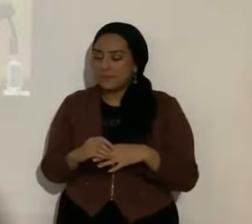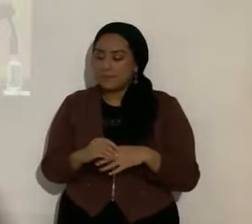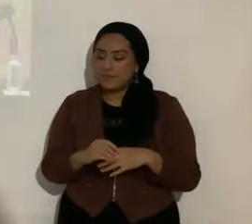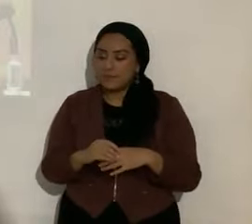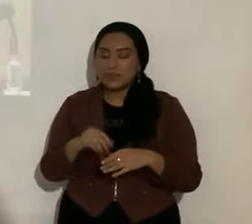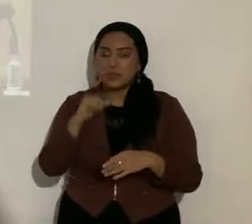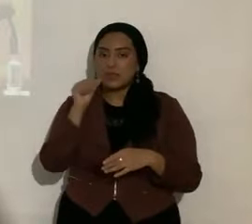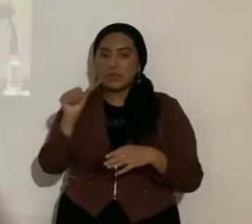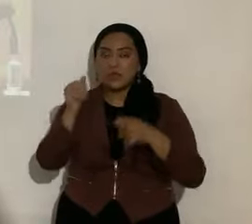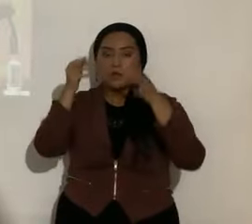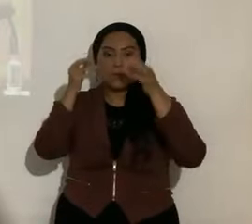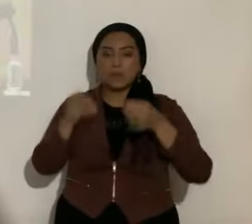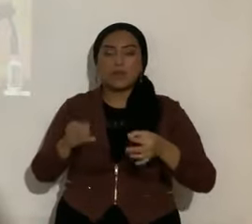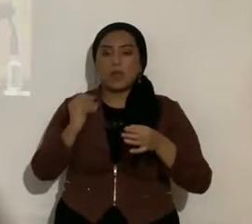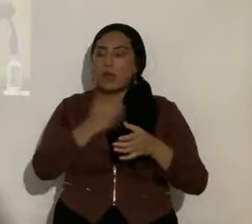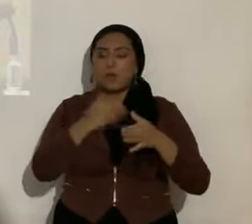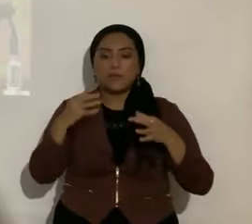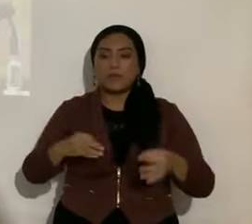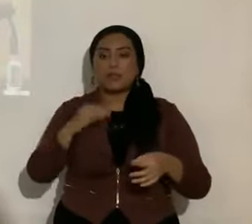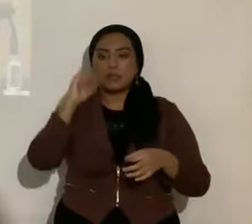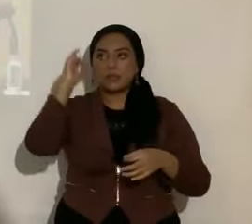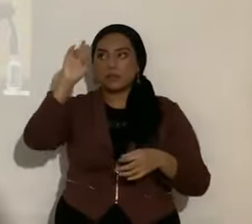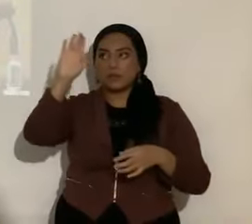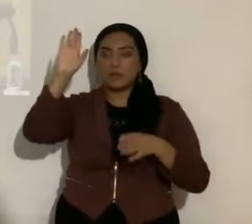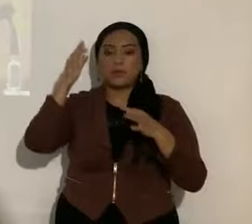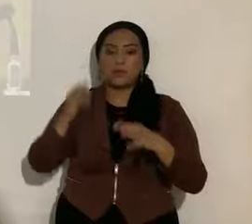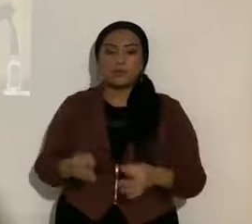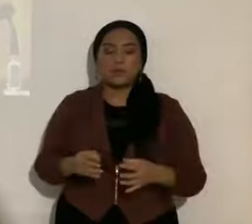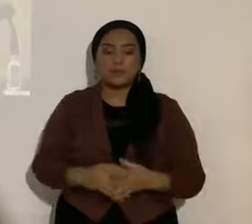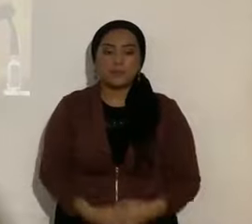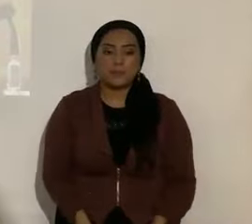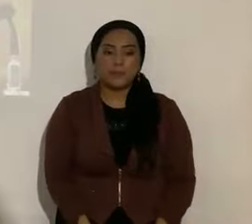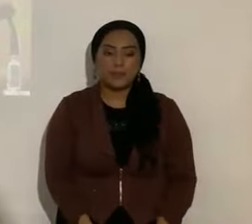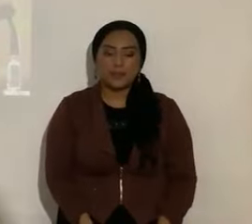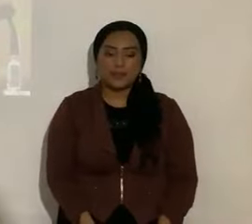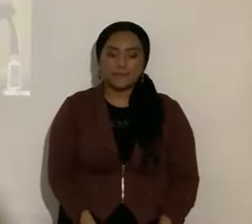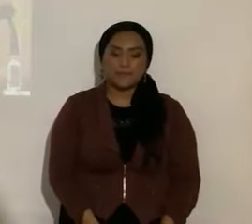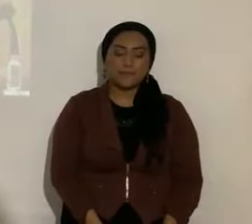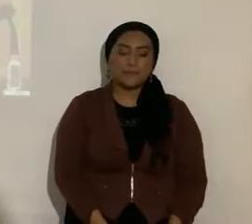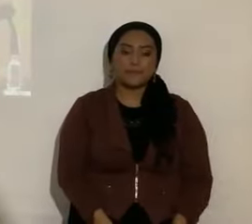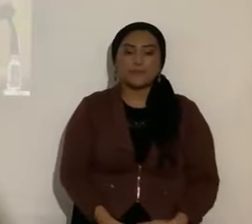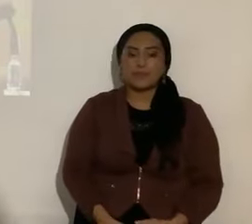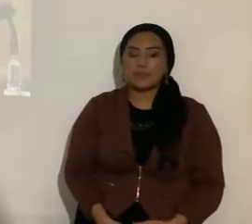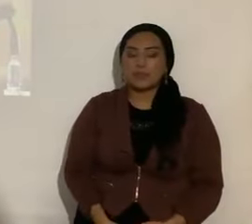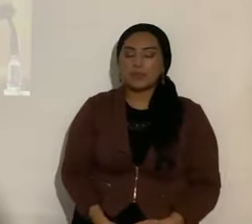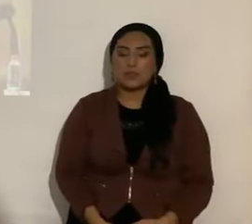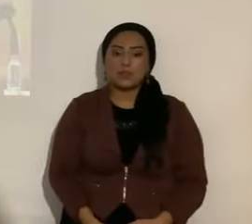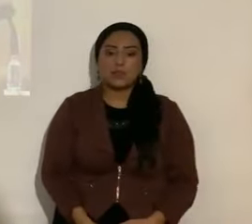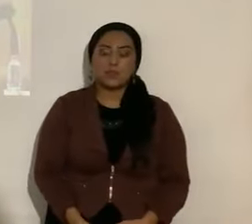a nuestra voluntad, es a la voluntad de Yahweh. Y en este caso Eliseo ya había sido llamado. Ahora,